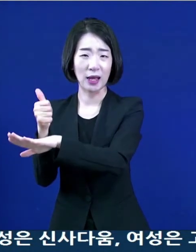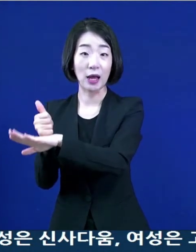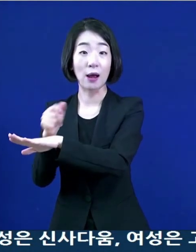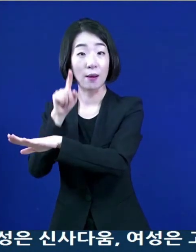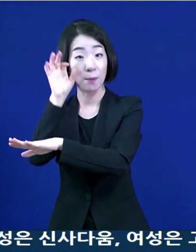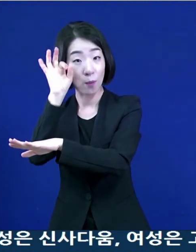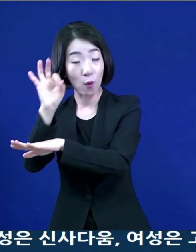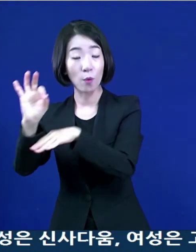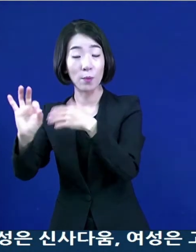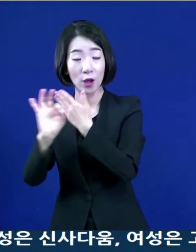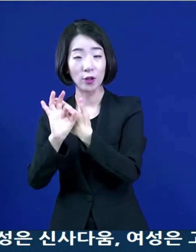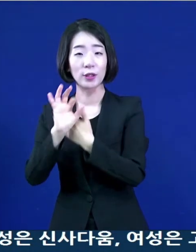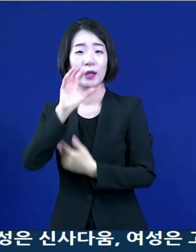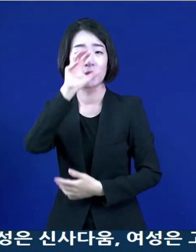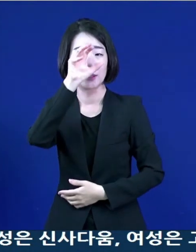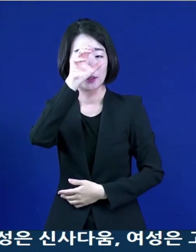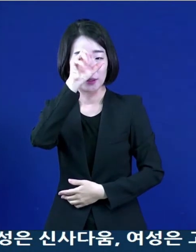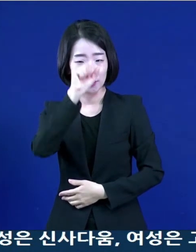선한